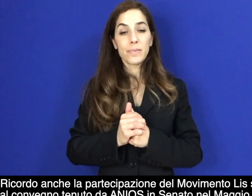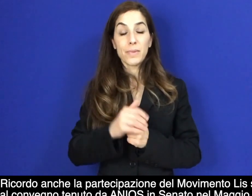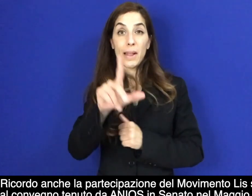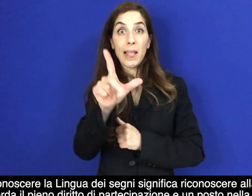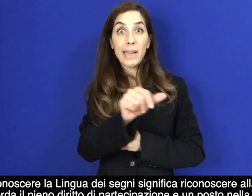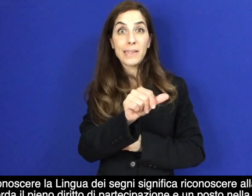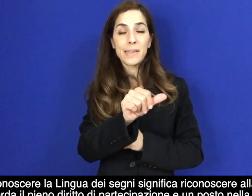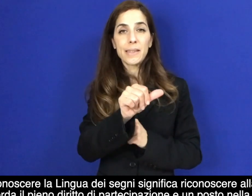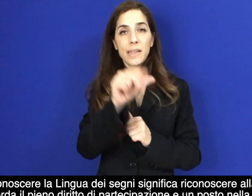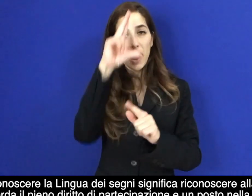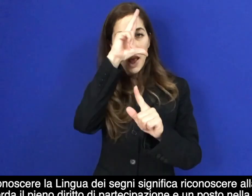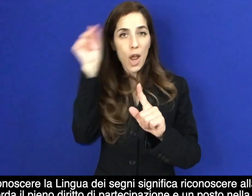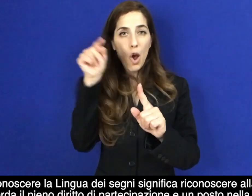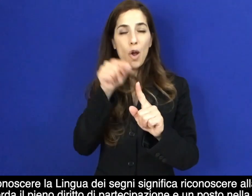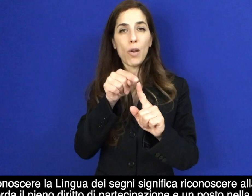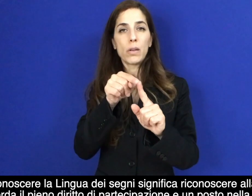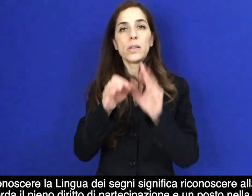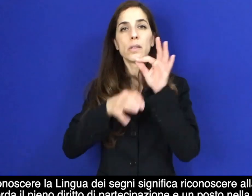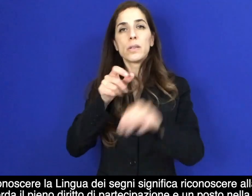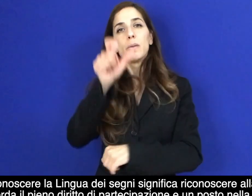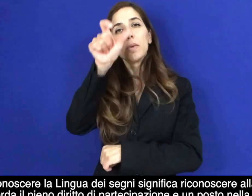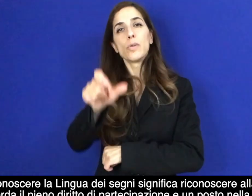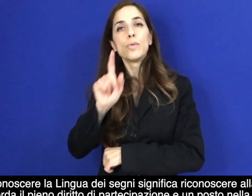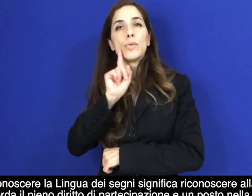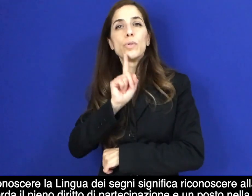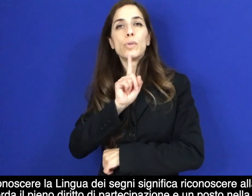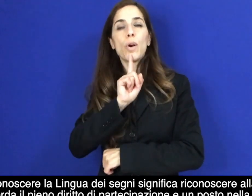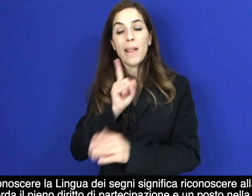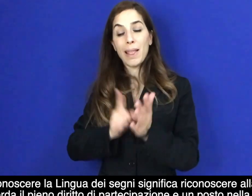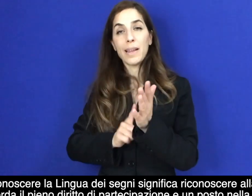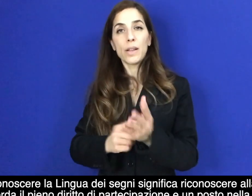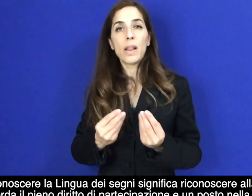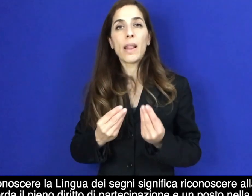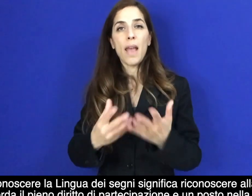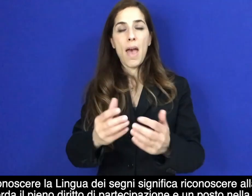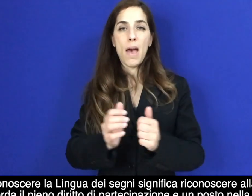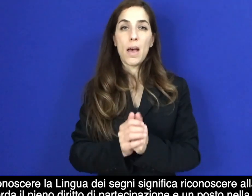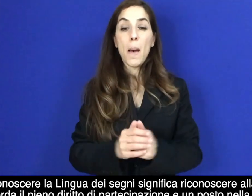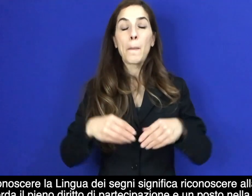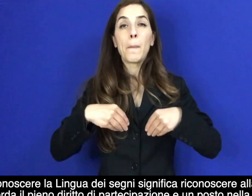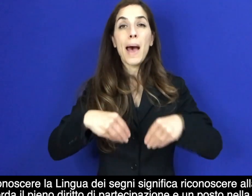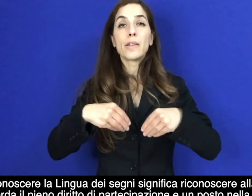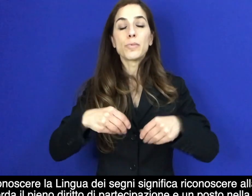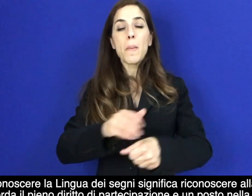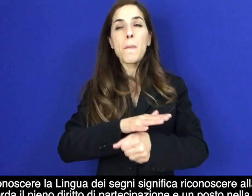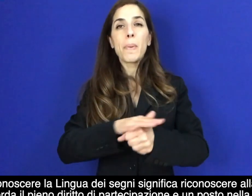riconoscere la lingua dei segni significa riconoscere alla persona sorda il pieno diritto di partecipazione e un posto